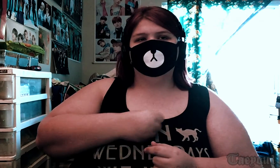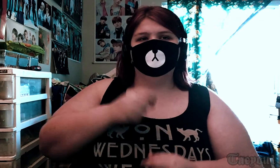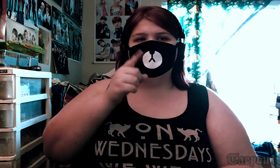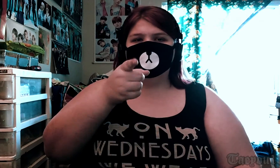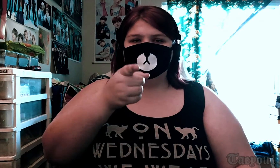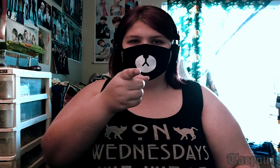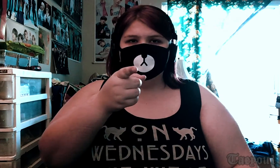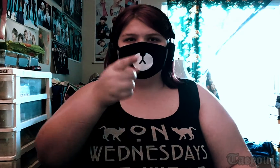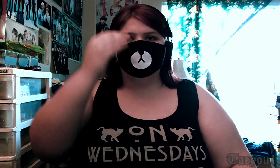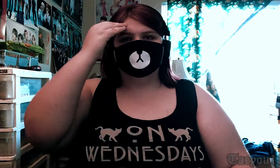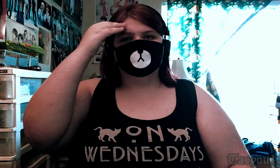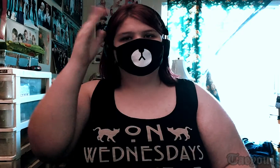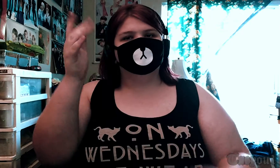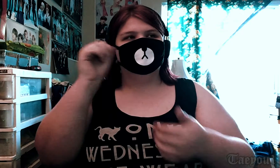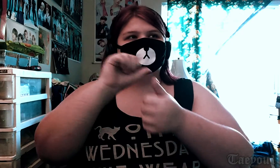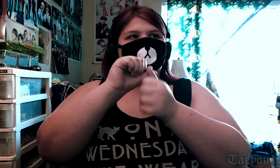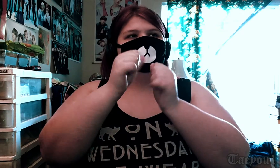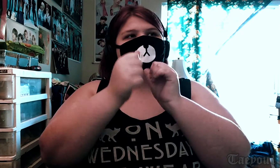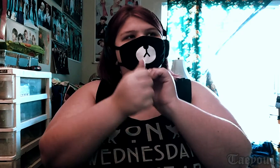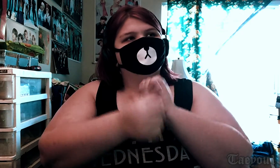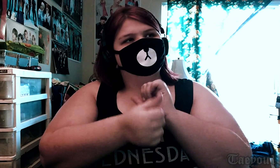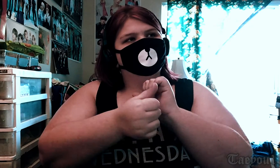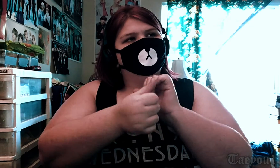미안하단 말이 너에겐